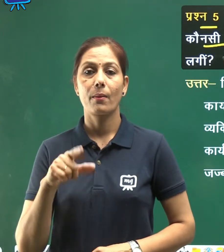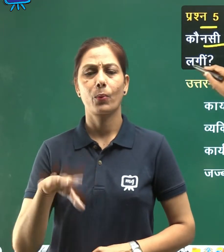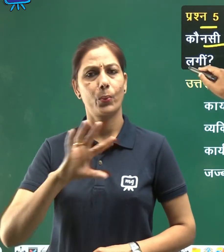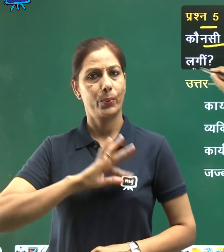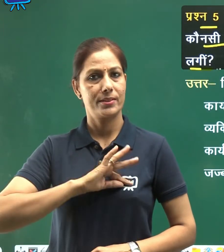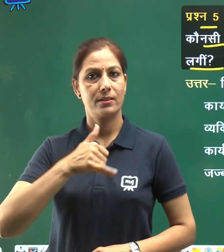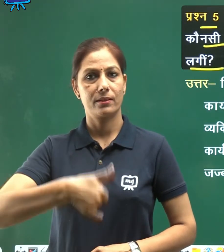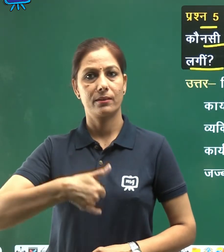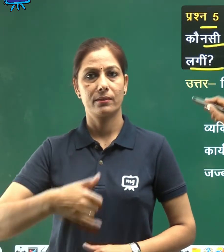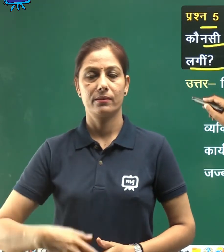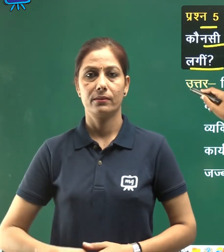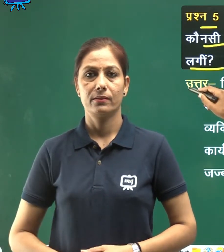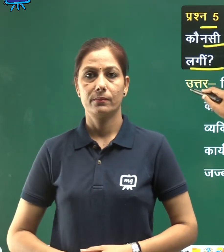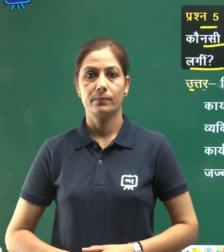अच्छी लगी?